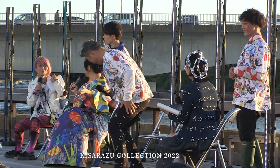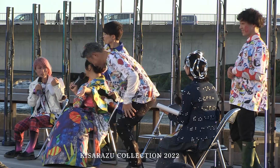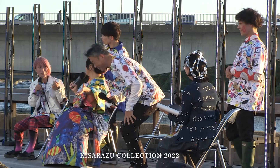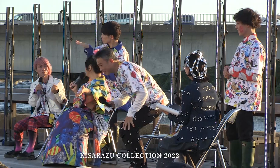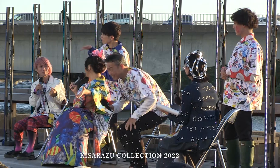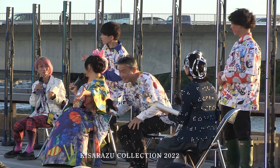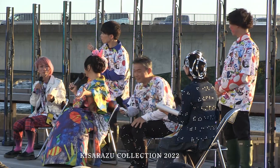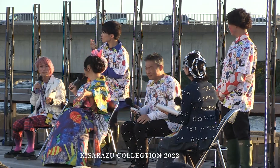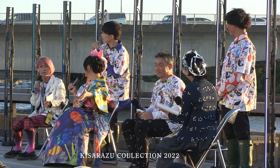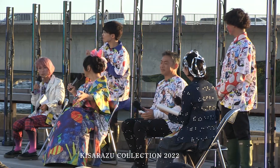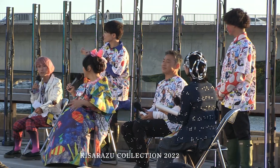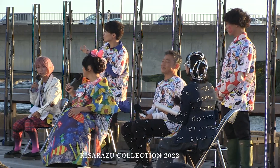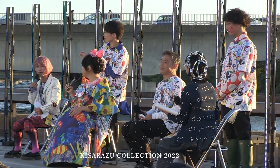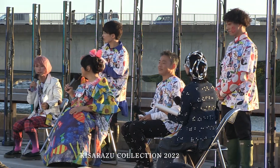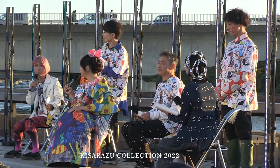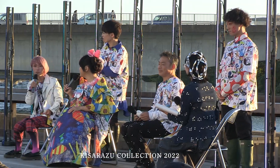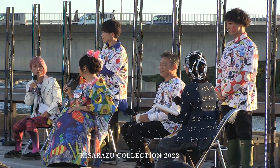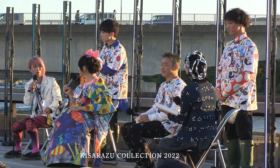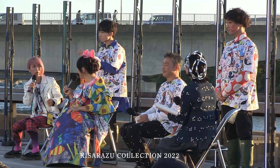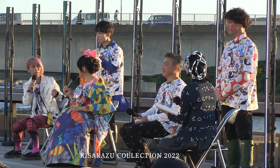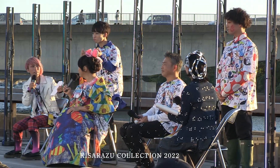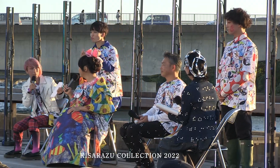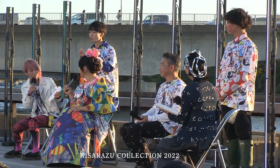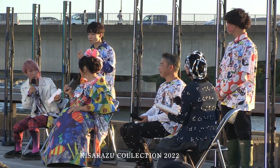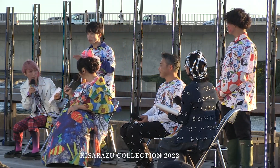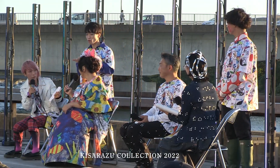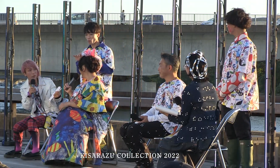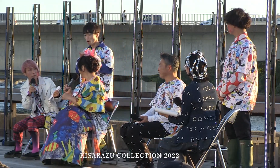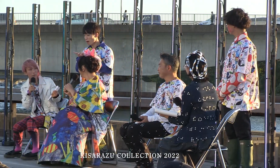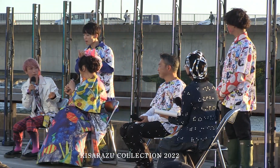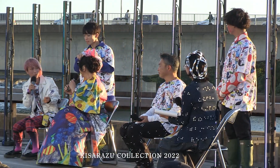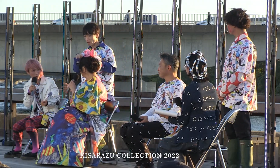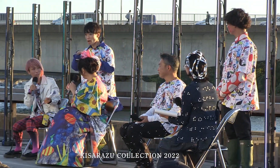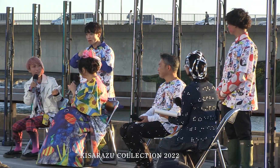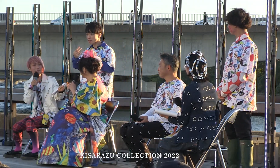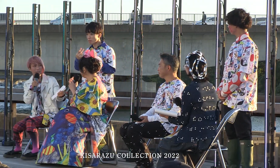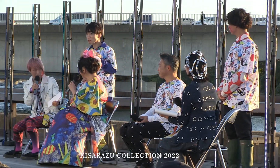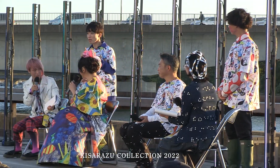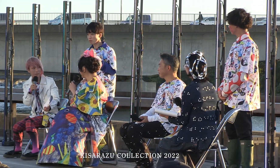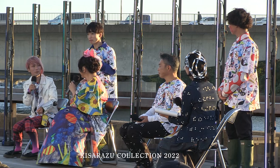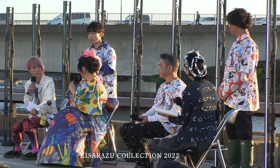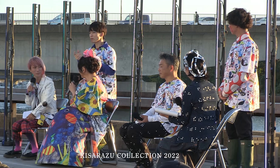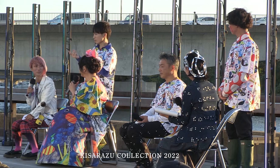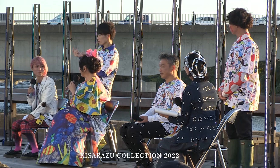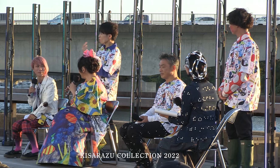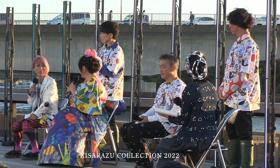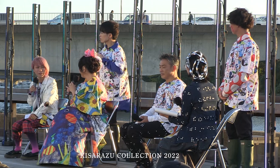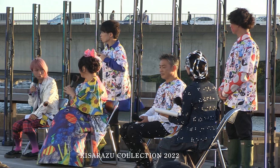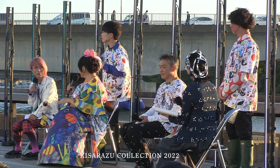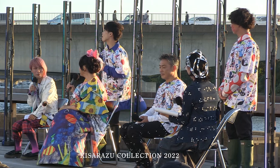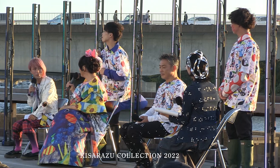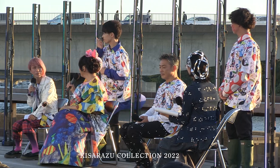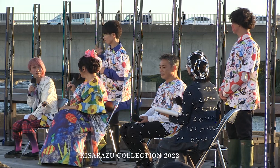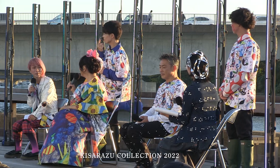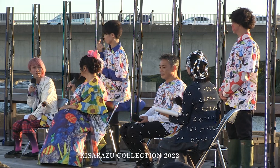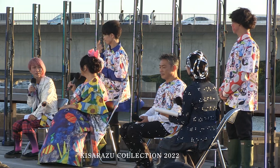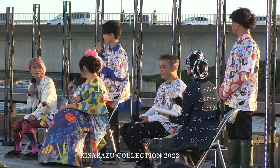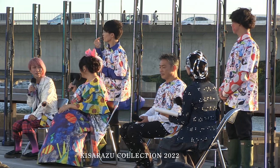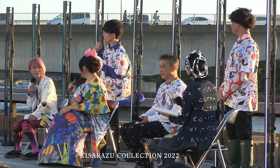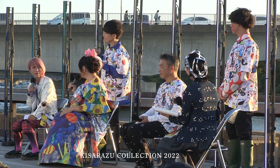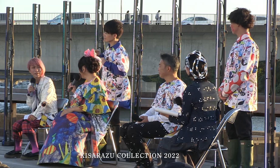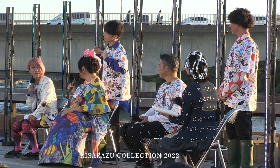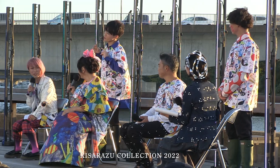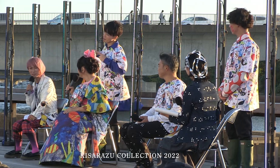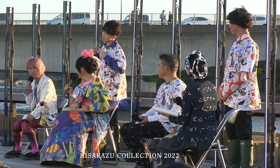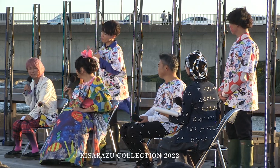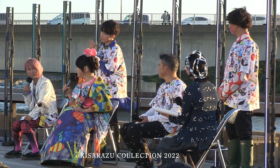皆さん持ちたいと思います。かわいいし、 T シャツもね、 愛ちゃんね、初めてこれを見た時すごい気 に入ってね。そう、私も絶対行きたいって言って、私もいっぱい来ます、